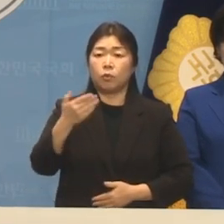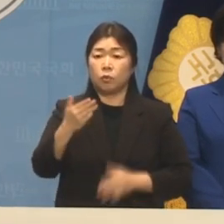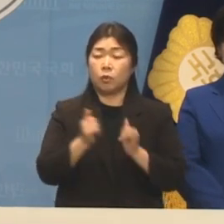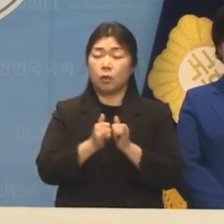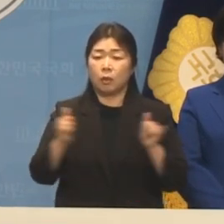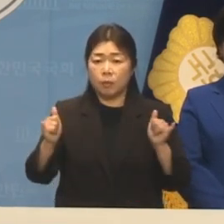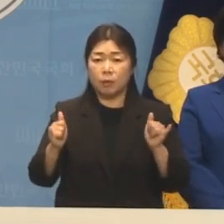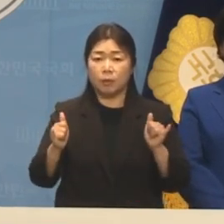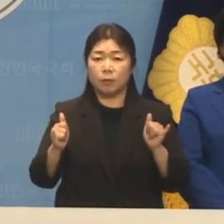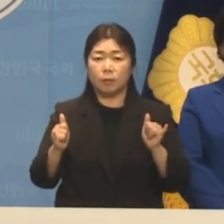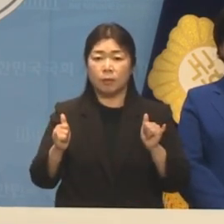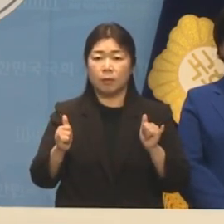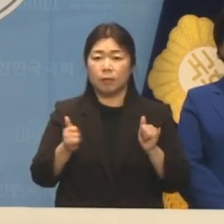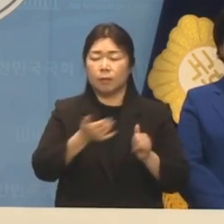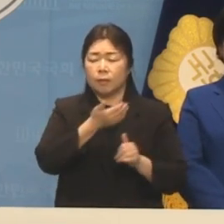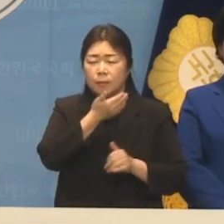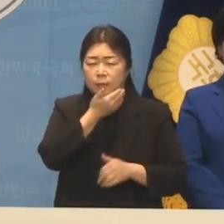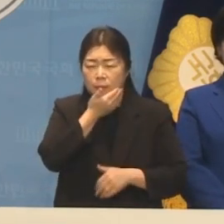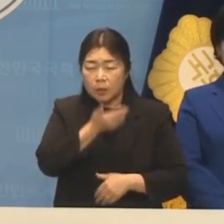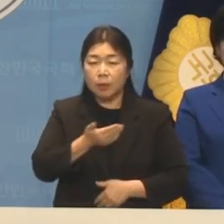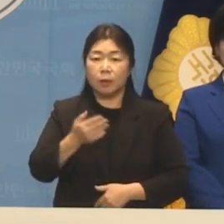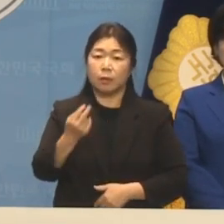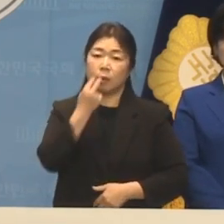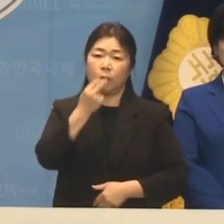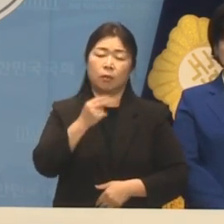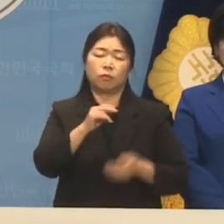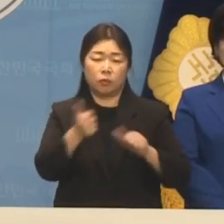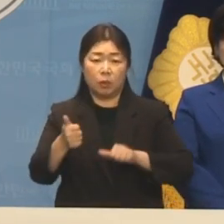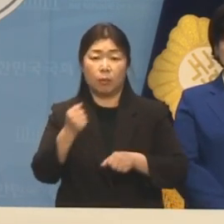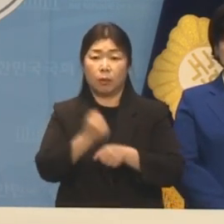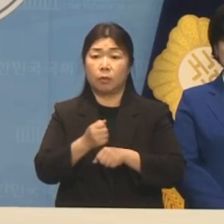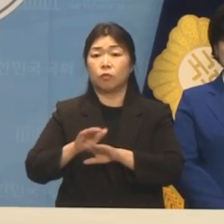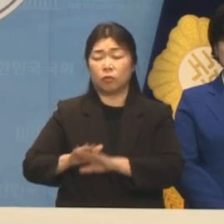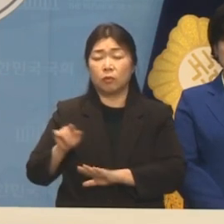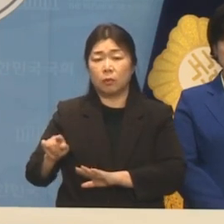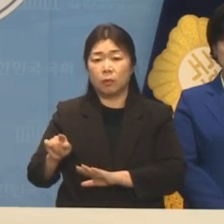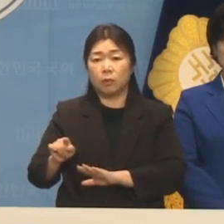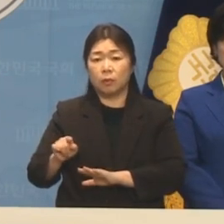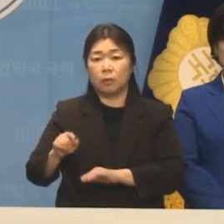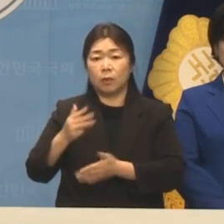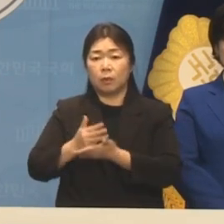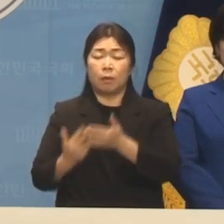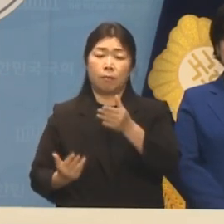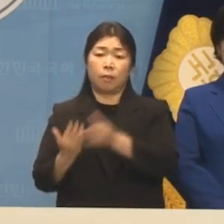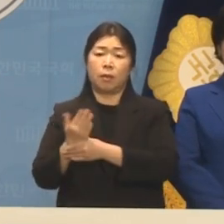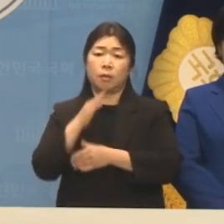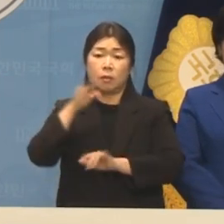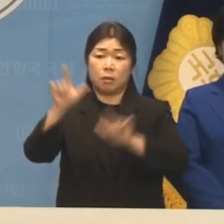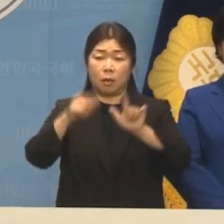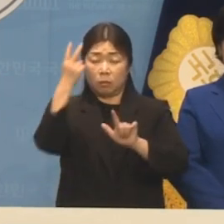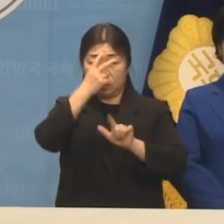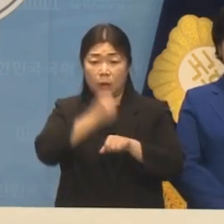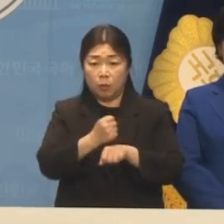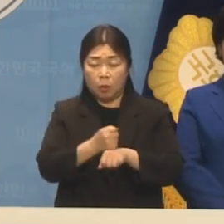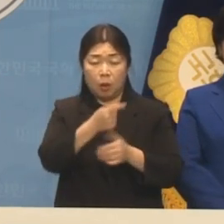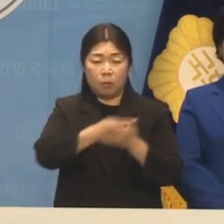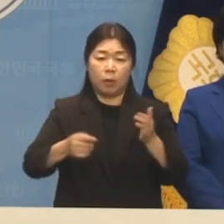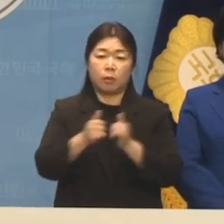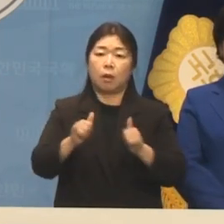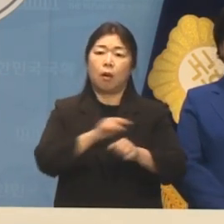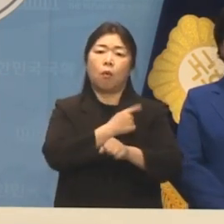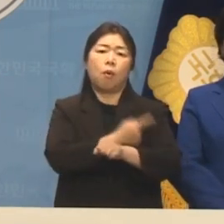159명의 꽃다운 생명을 앗아간 이태원 참사의 진상을 규명하고 피해자의 권리를